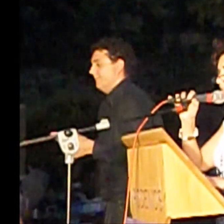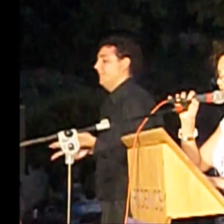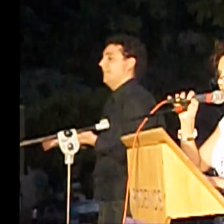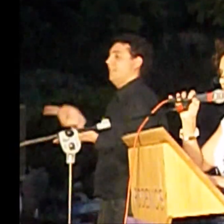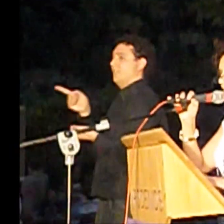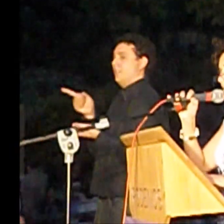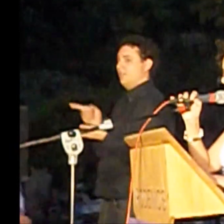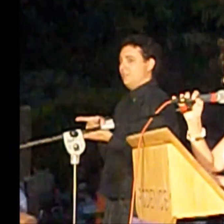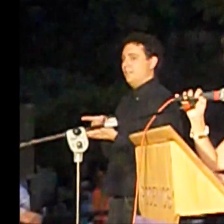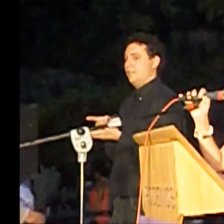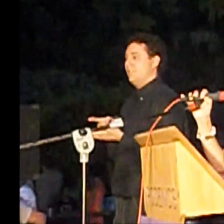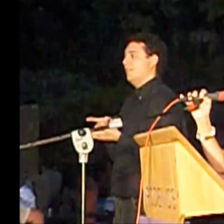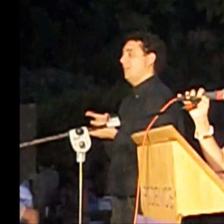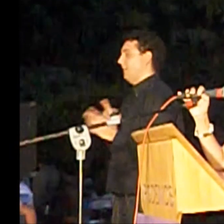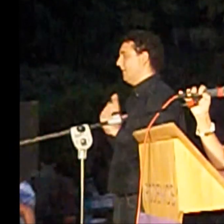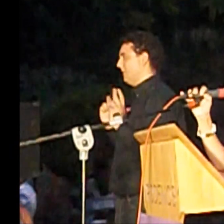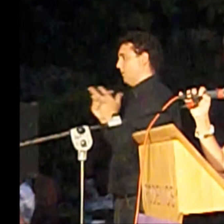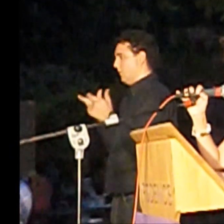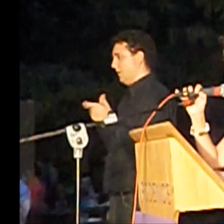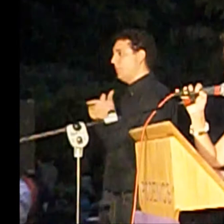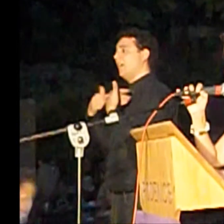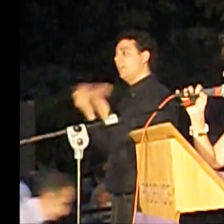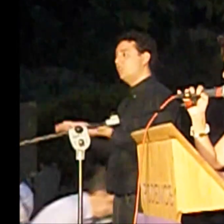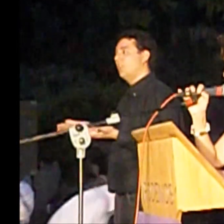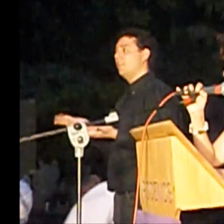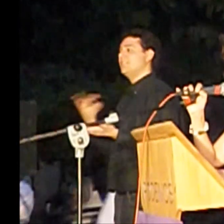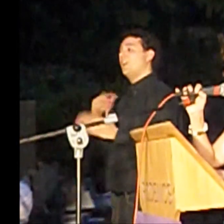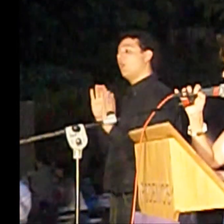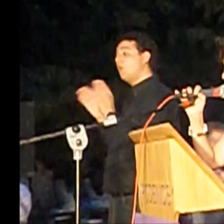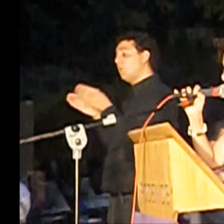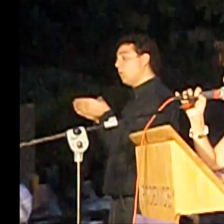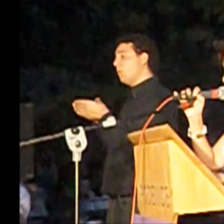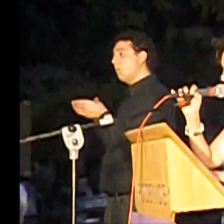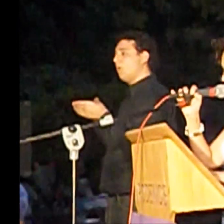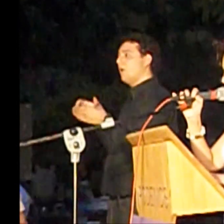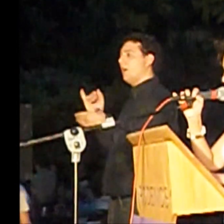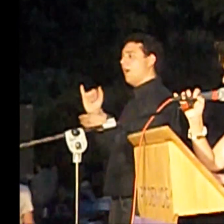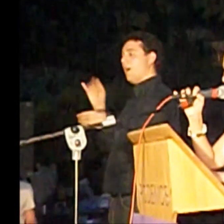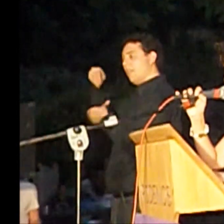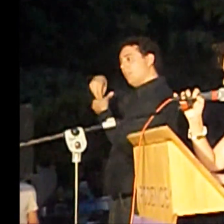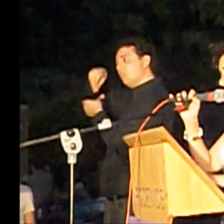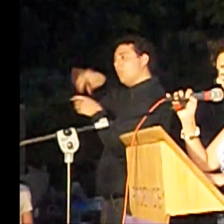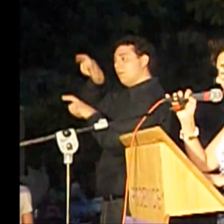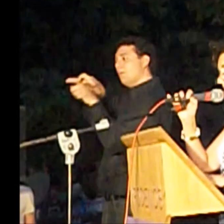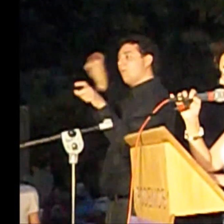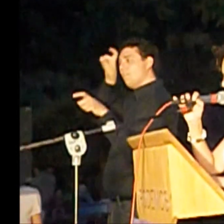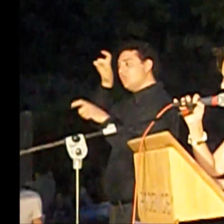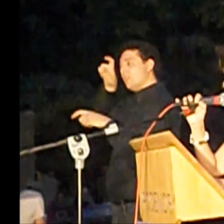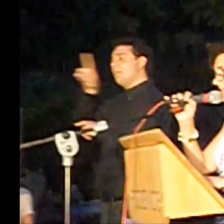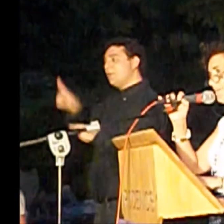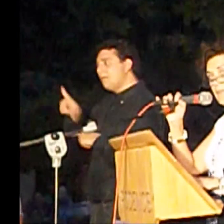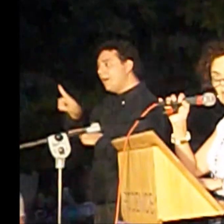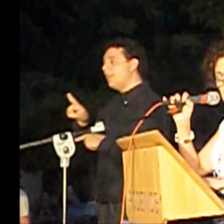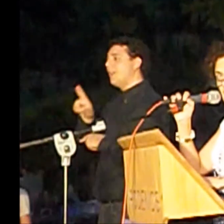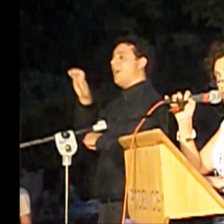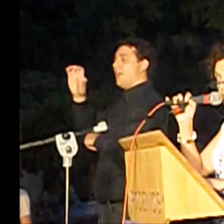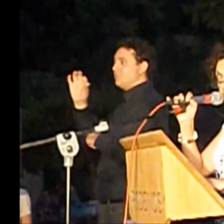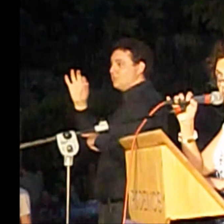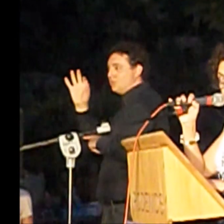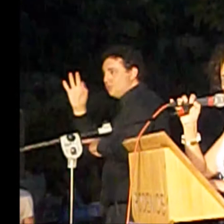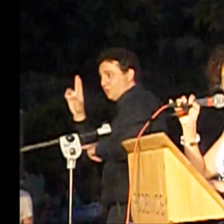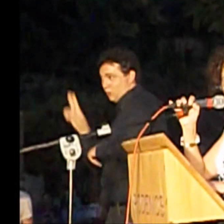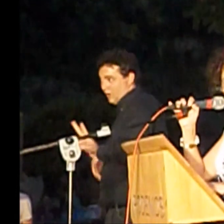otra vez a reunirnos. Entonces, en el grupo hay implicados profesores, tanto de primaria, de secundaria. Dale un buen a este, que no se